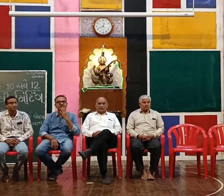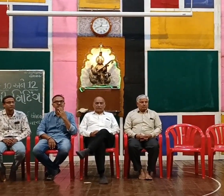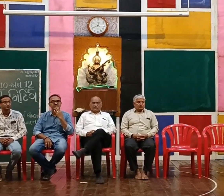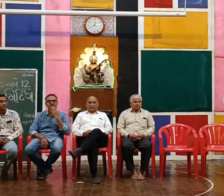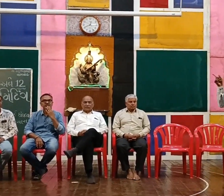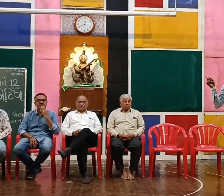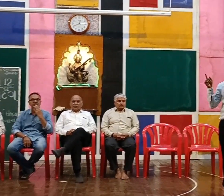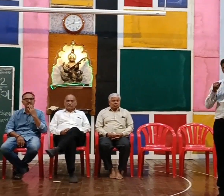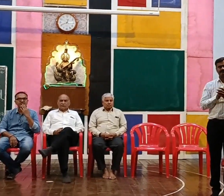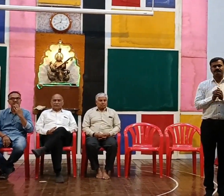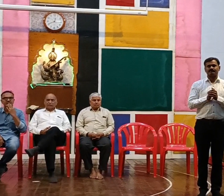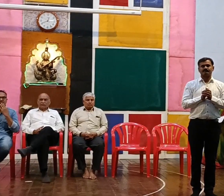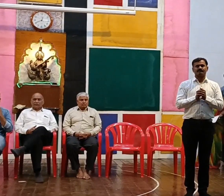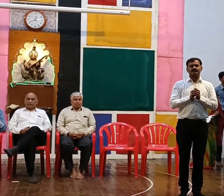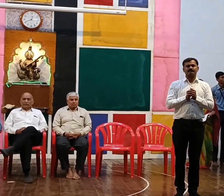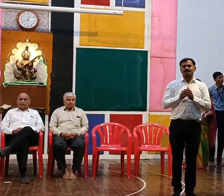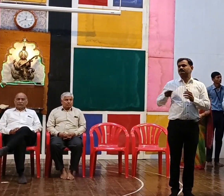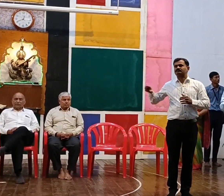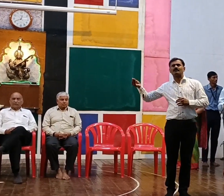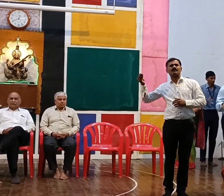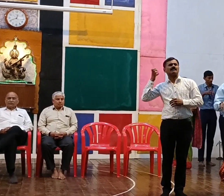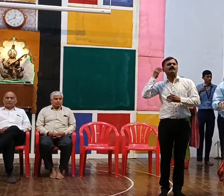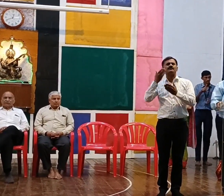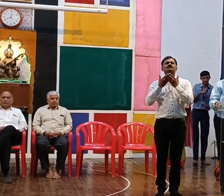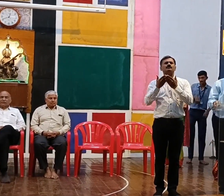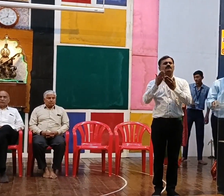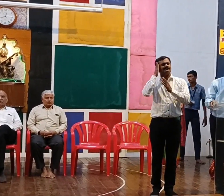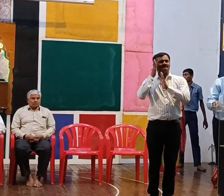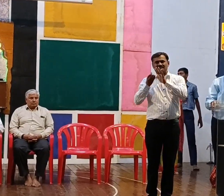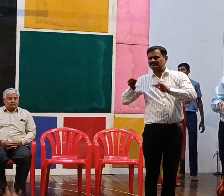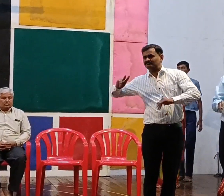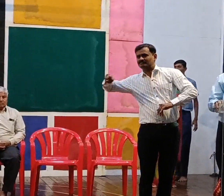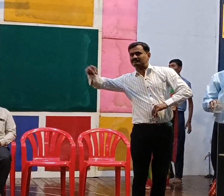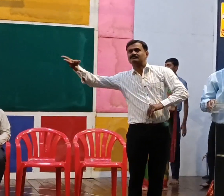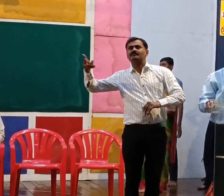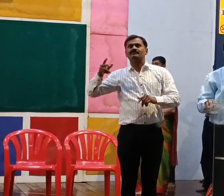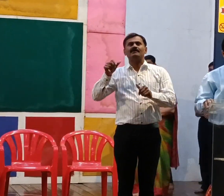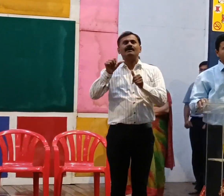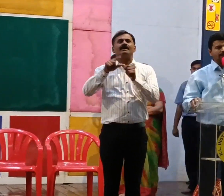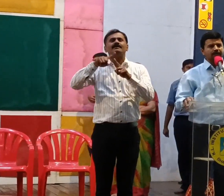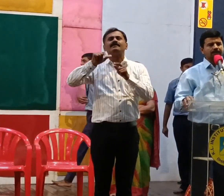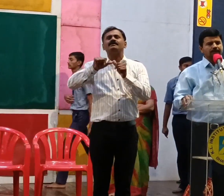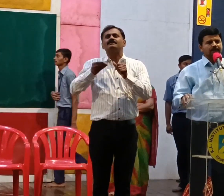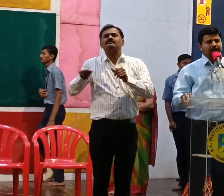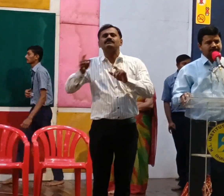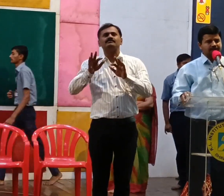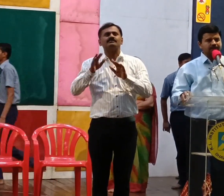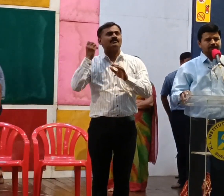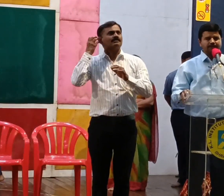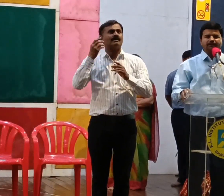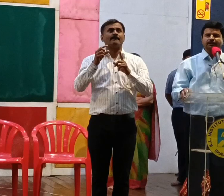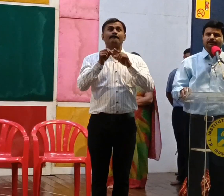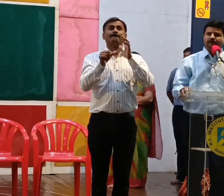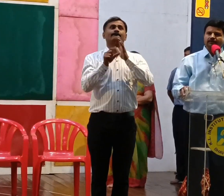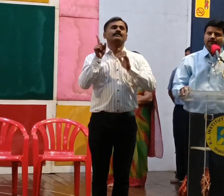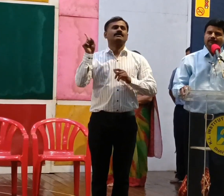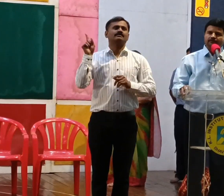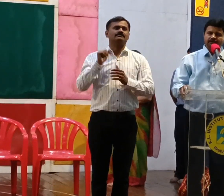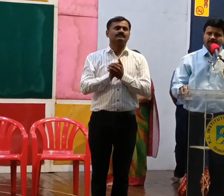લાલજીભાઈ દાંદલા, કે જેઓ અહીંયા બાજુમાં જ વિશુદ્ધાનંદ સ્કૂલ છે એ સ્કૂલમાં આચાર્ય